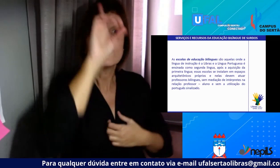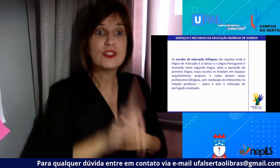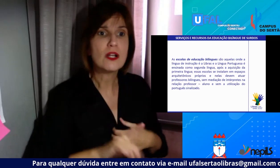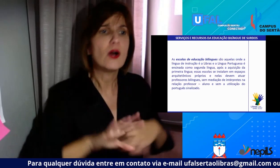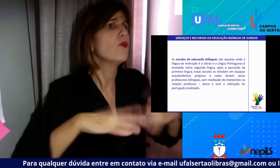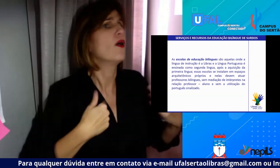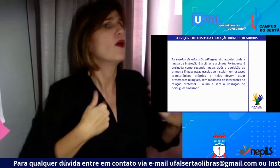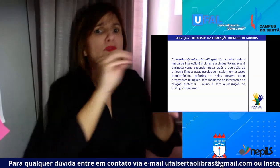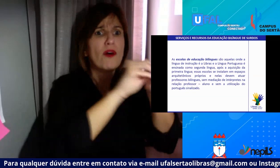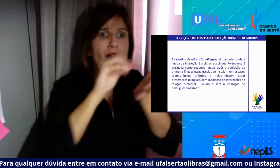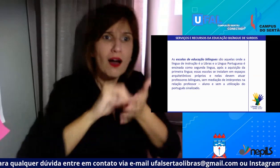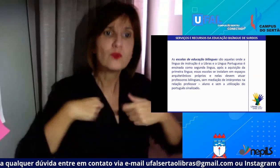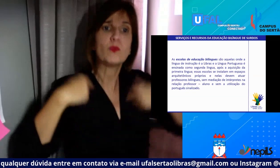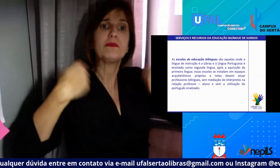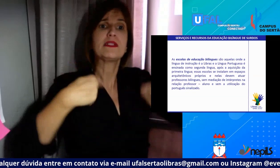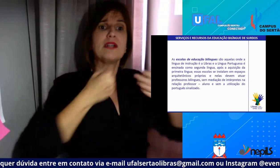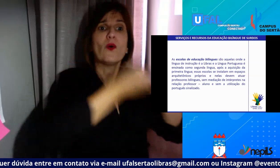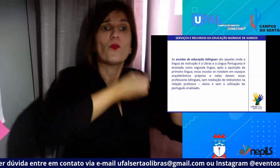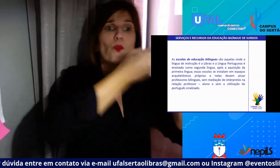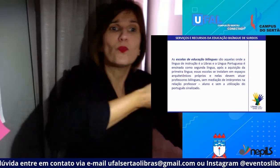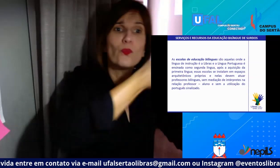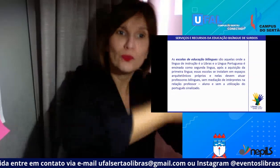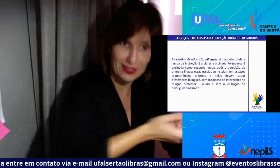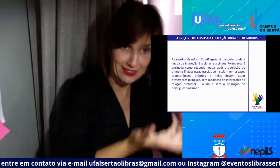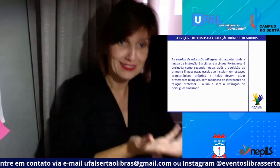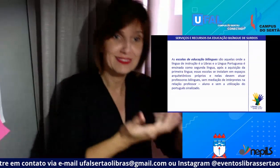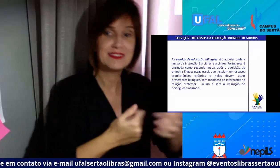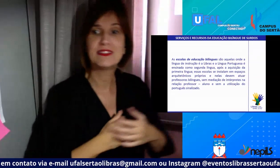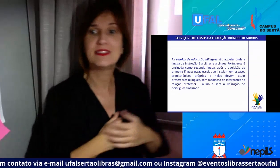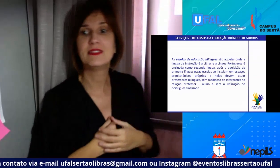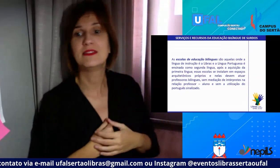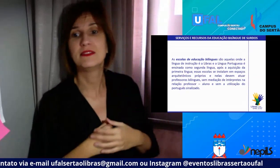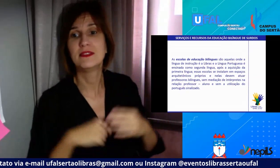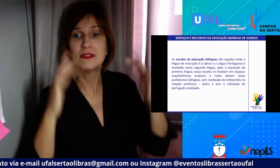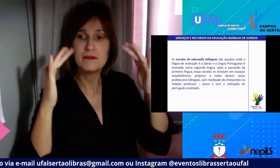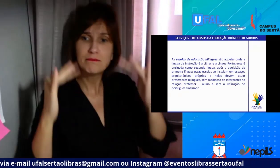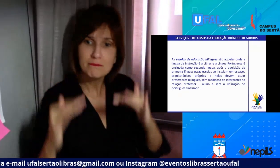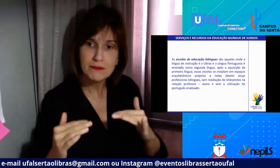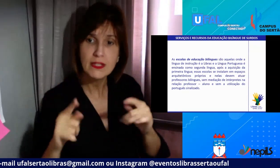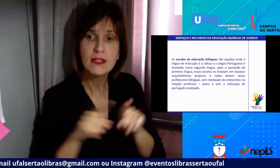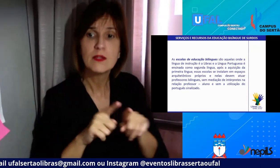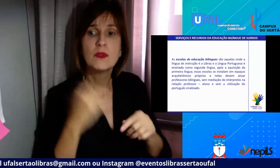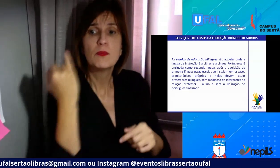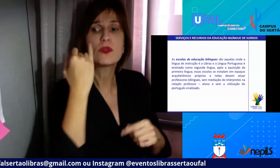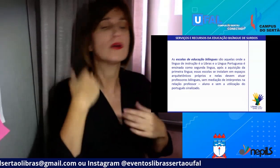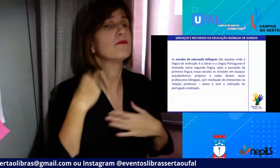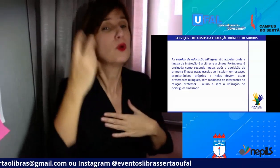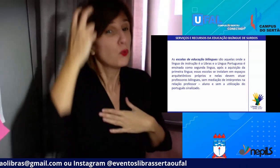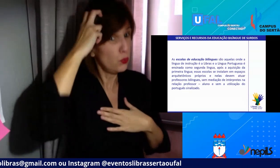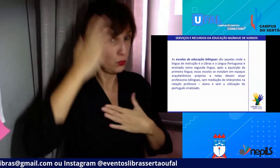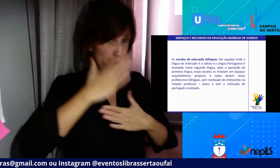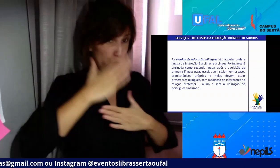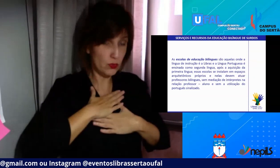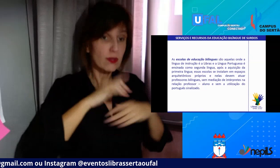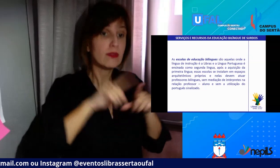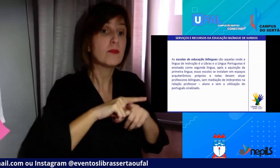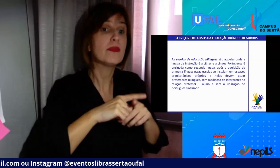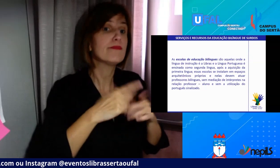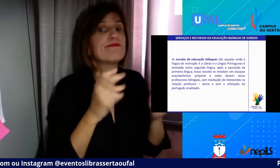Além disso, o conhecimento a respeito dos direitos, os direitos que se tem, as lutas que já foram travadas,